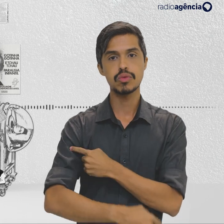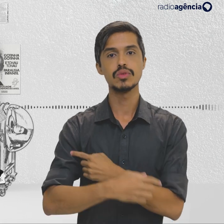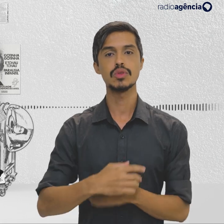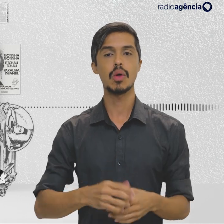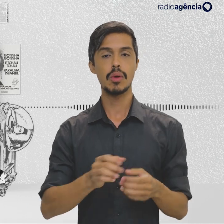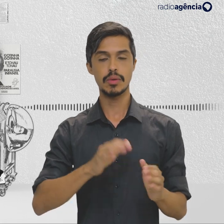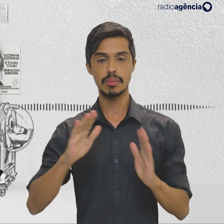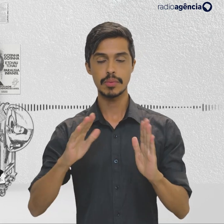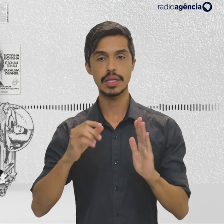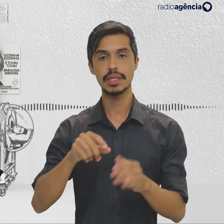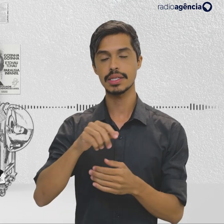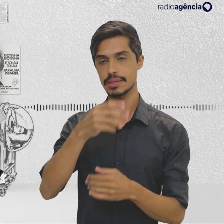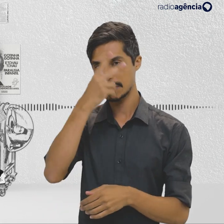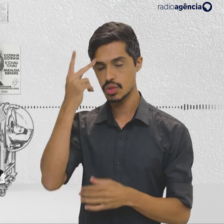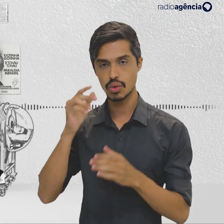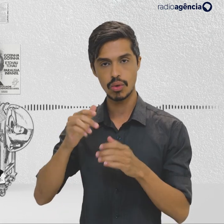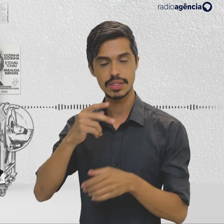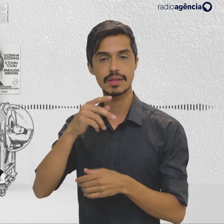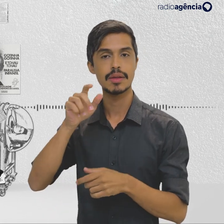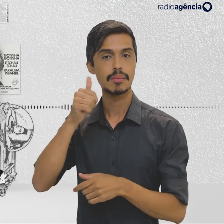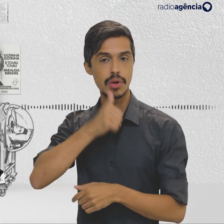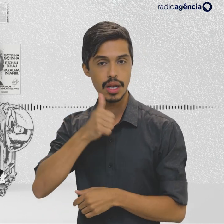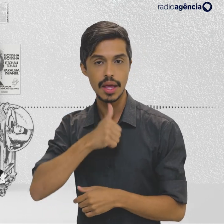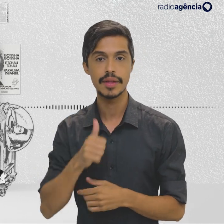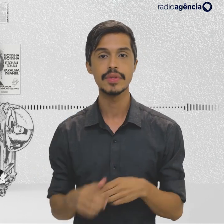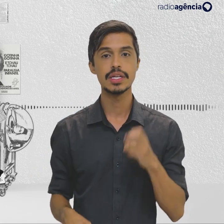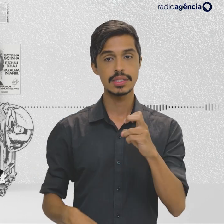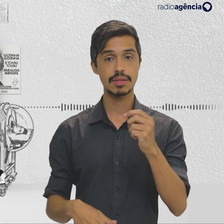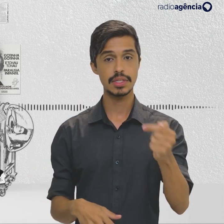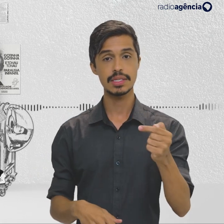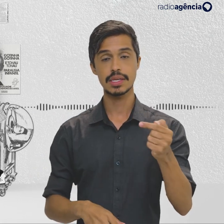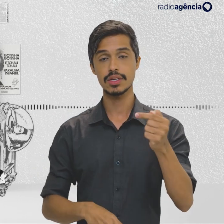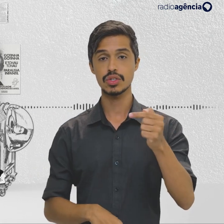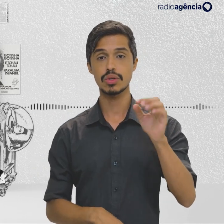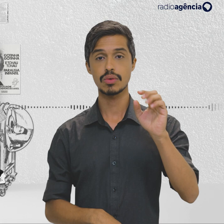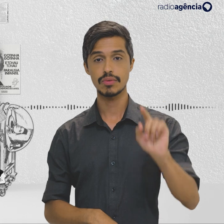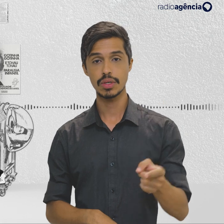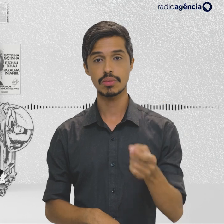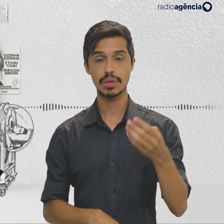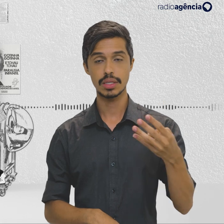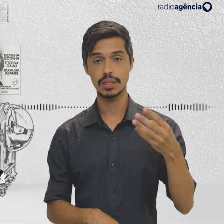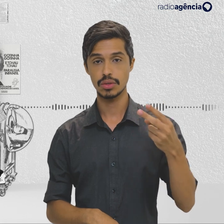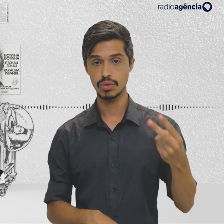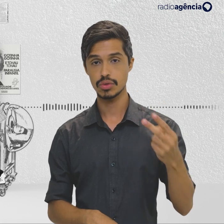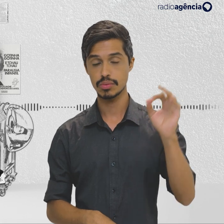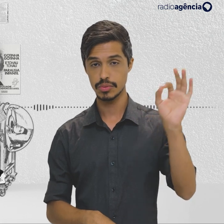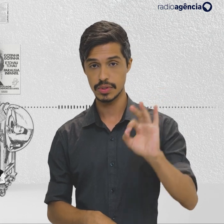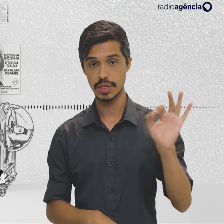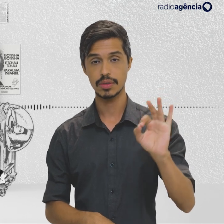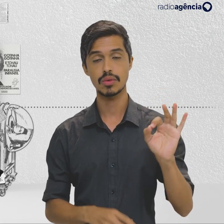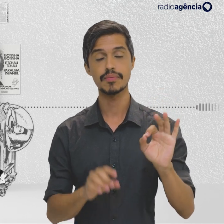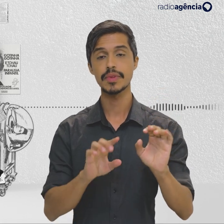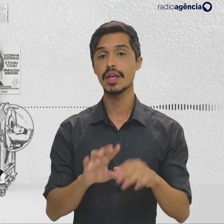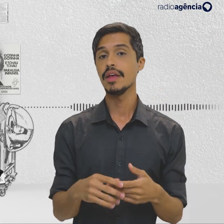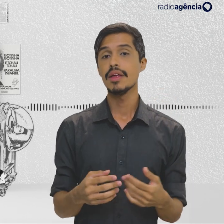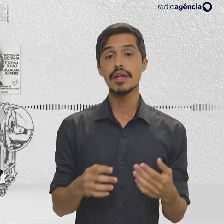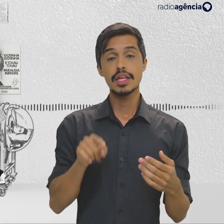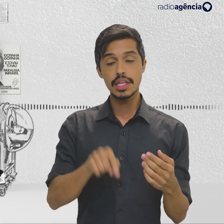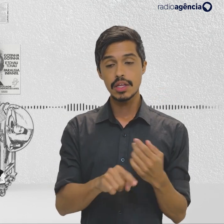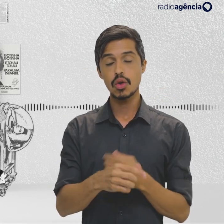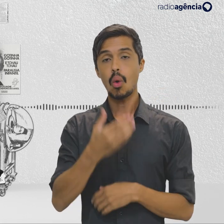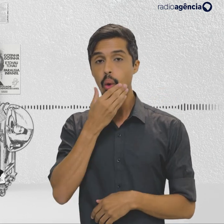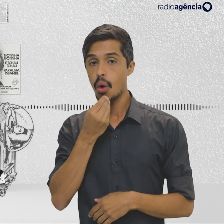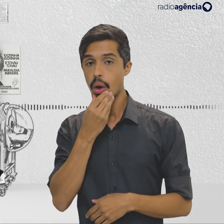duas doses no público feminino foi de apenas 57,42 por e não chegou nem a